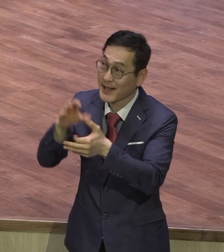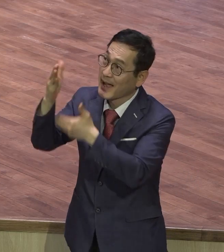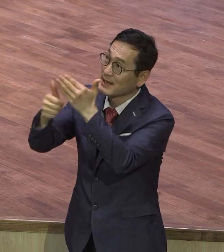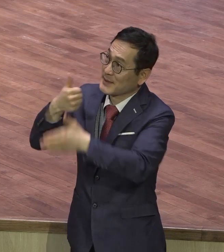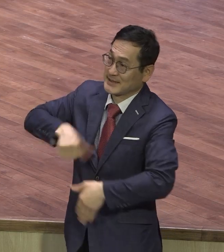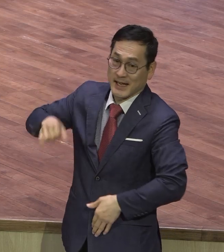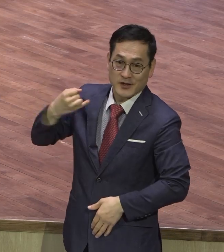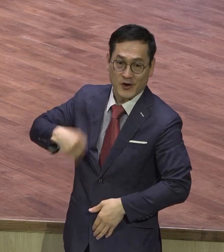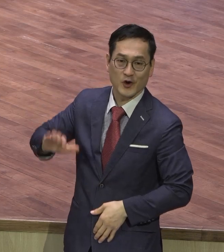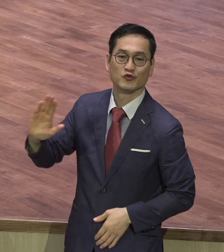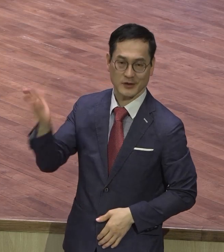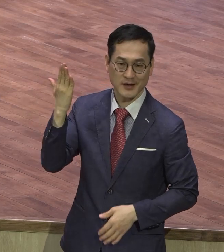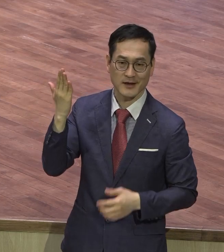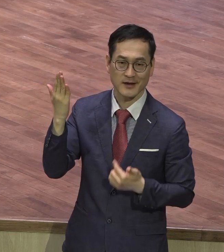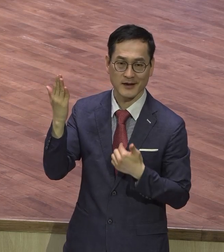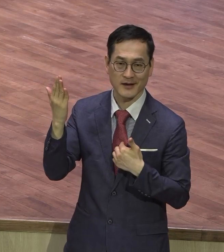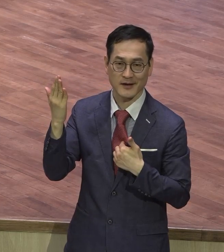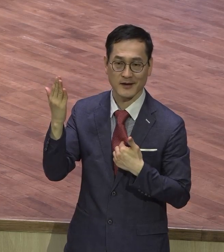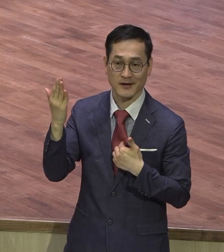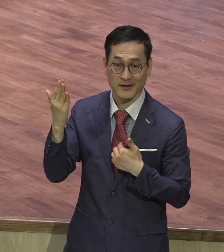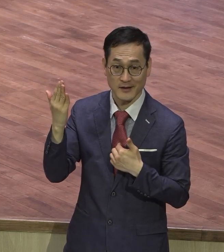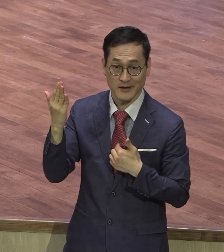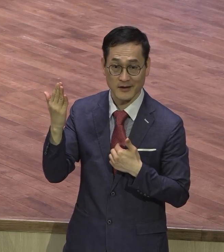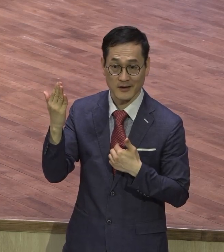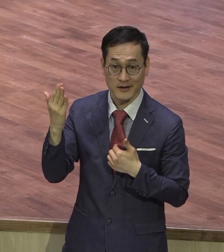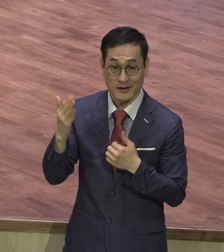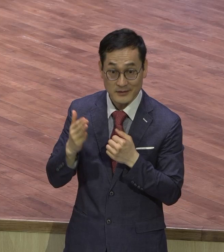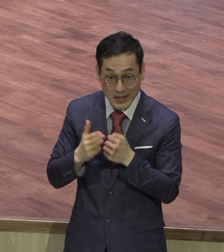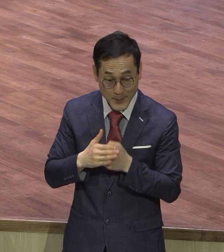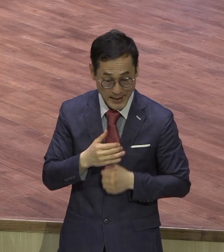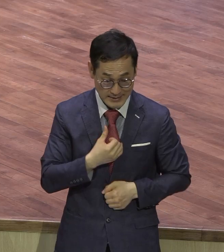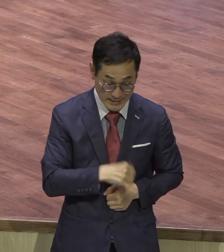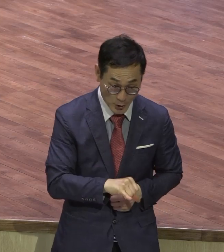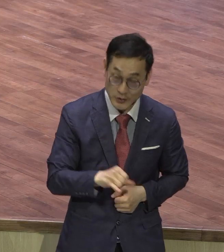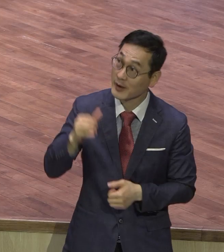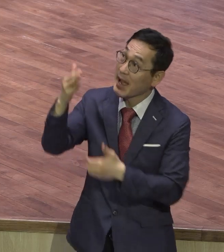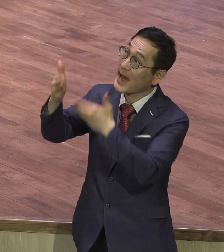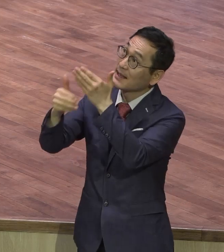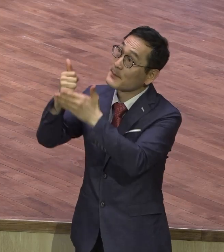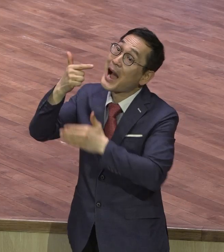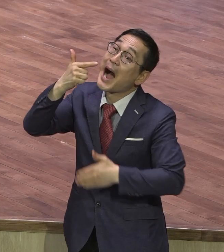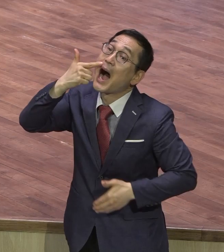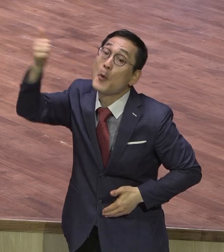자녀들이 하나님 아버지께 드리는 뭐요? 일상적 대화예요.